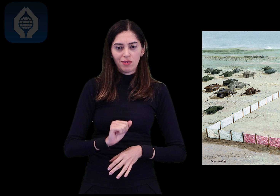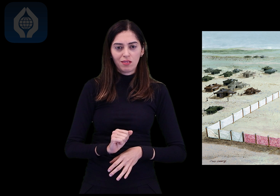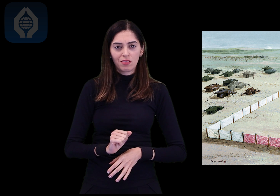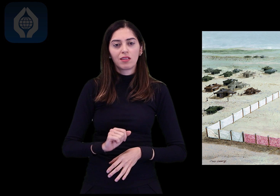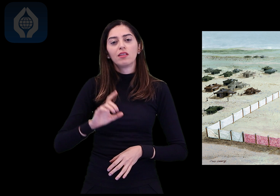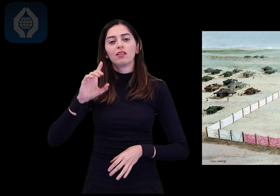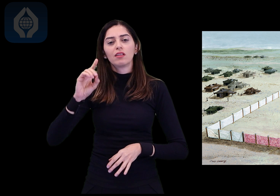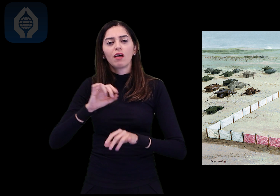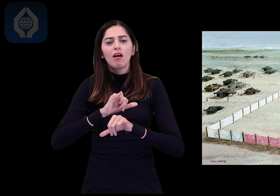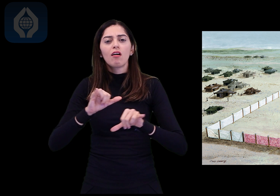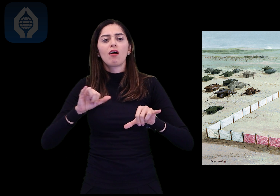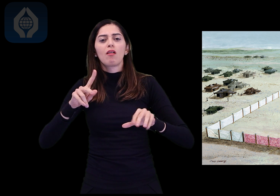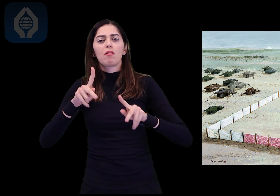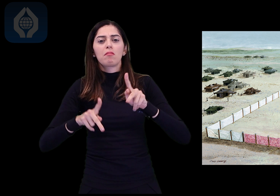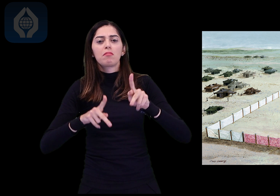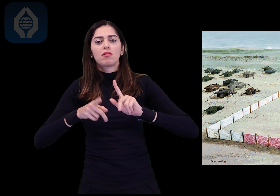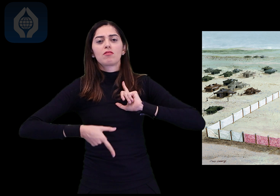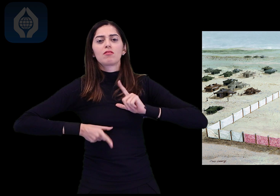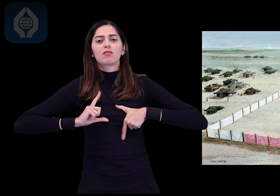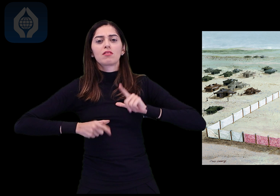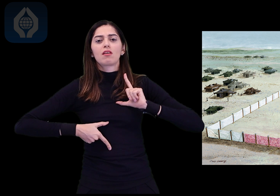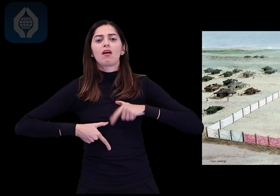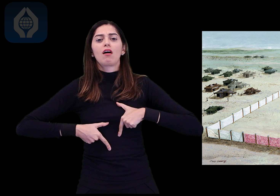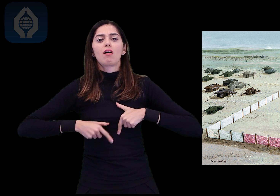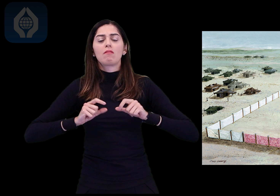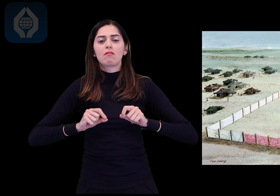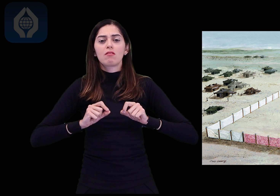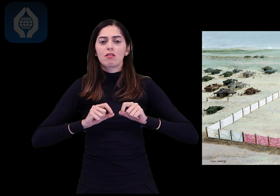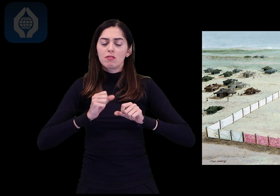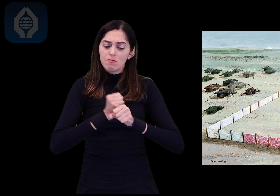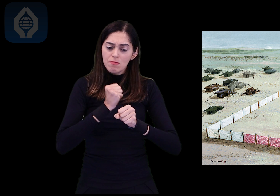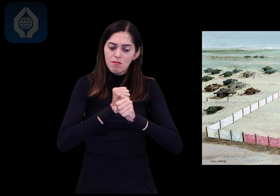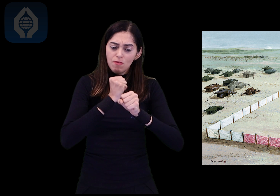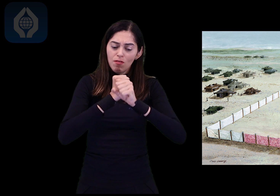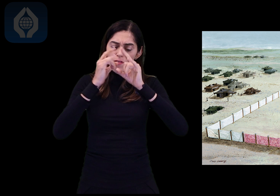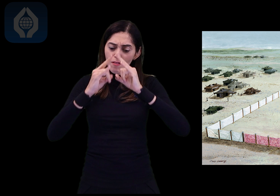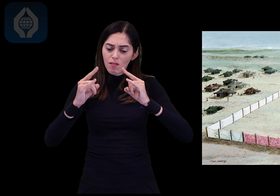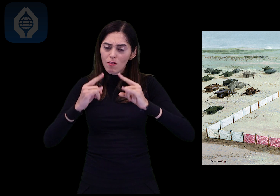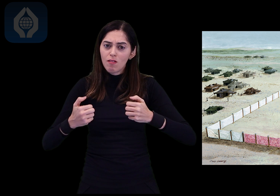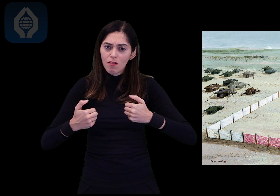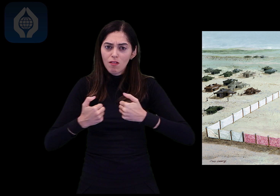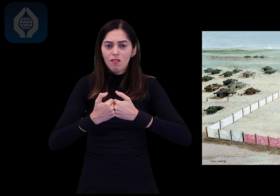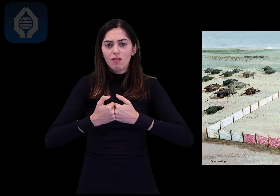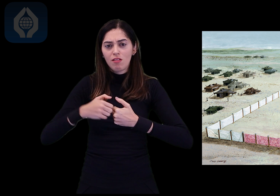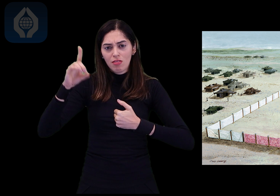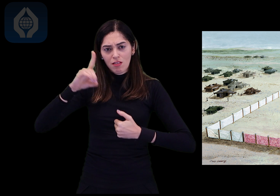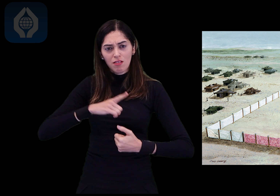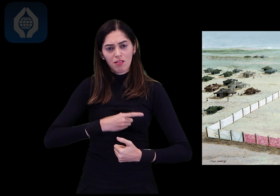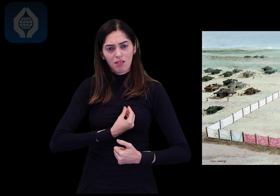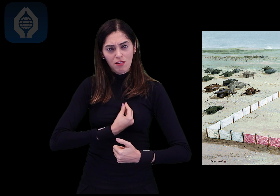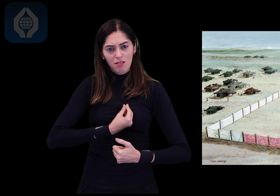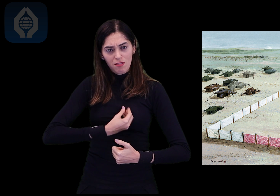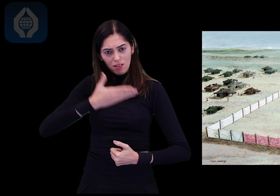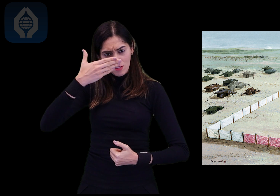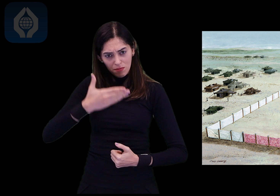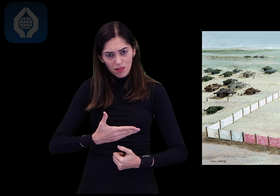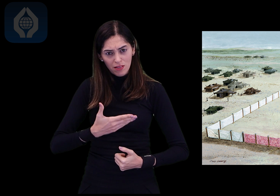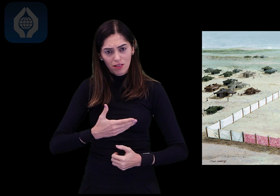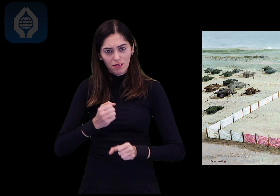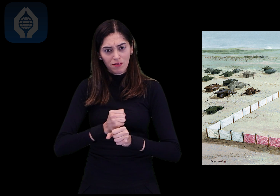ele pudesse habitar com eles. Os israelitas construíram o tabernáculo para o Senhor e o erigiram exatamente como